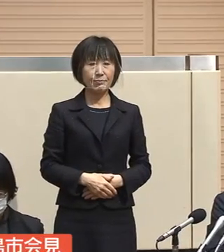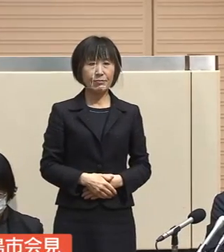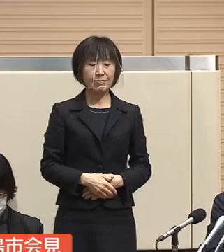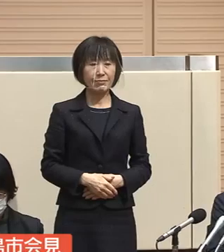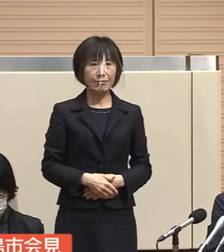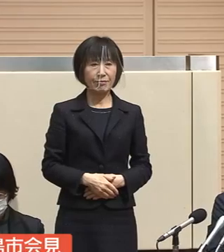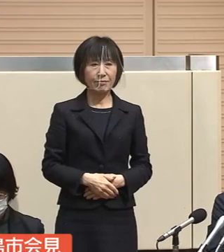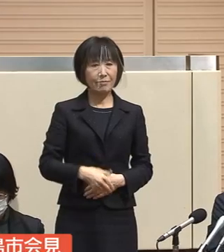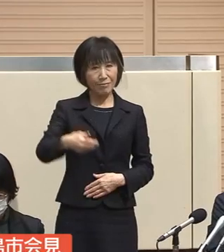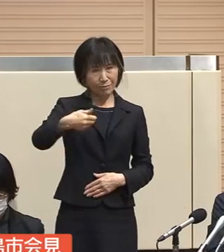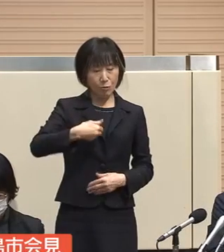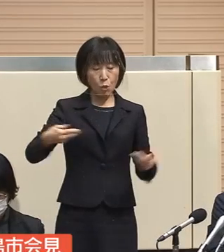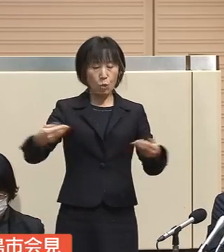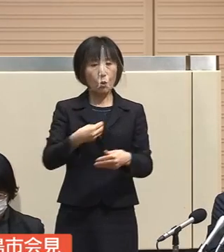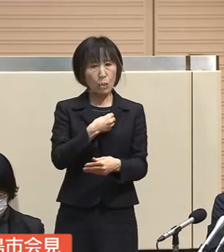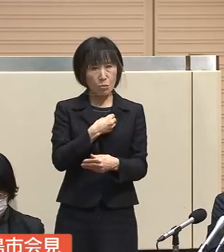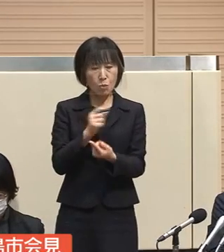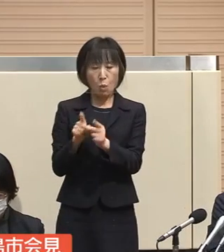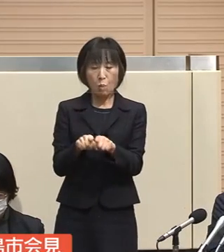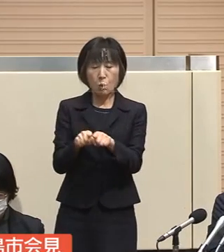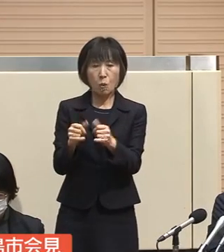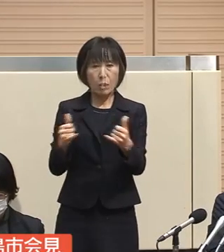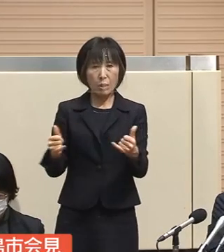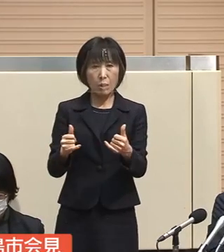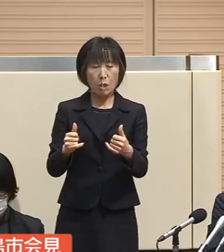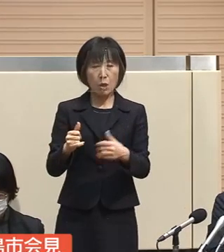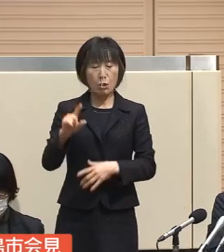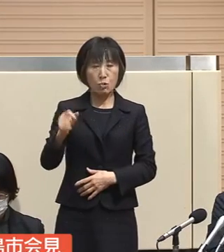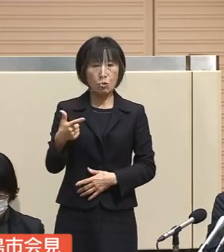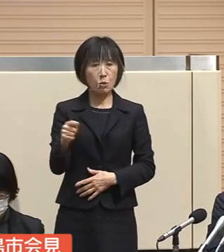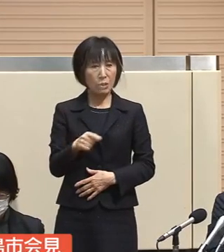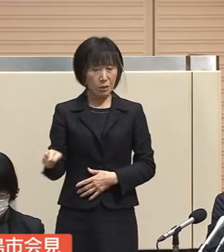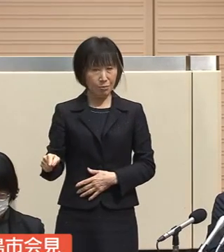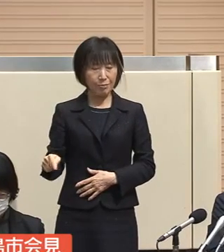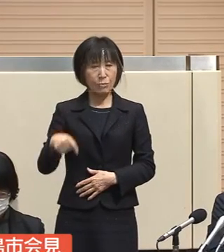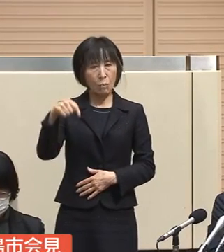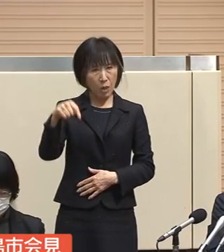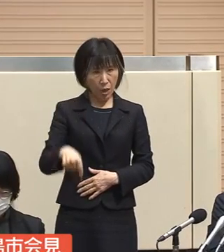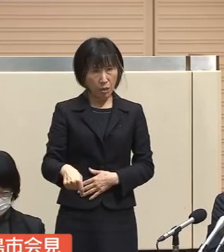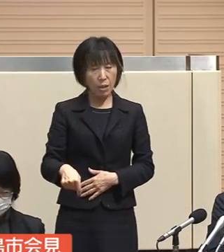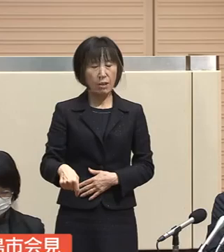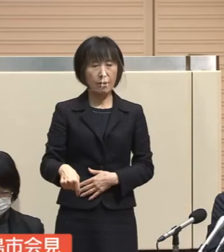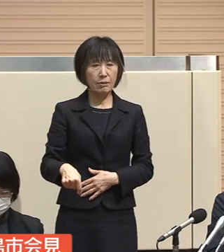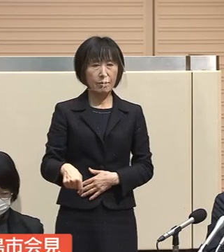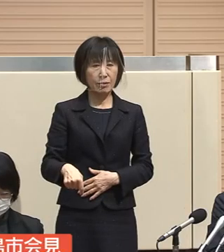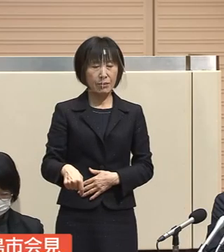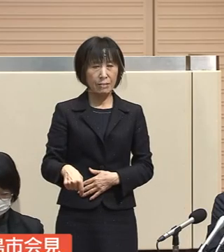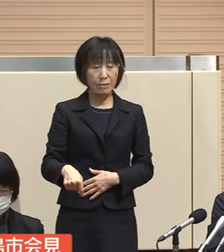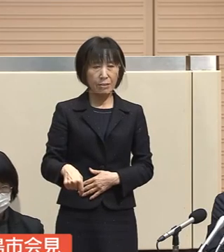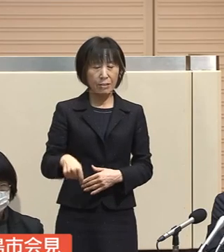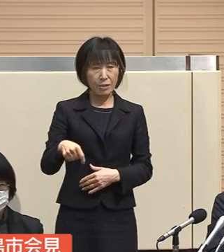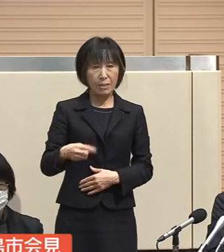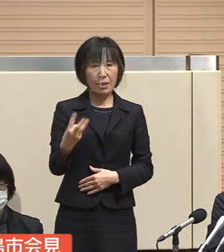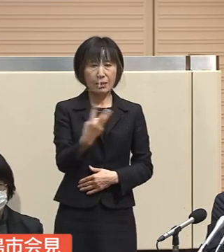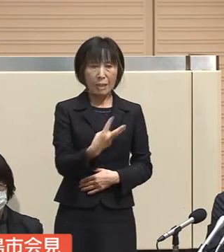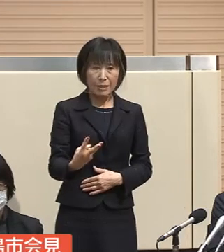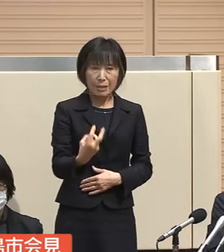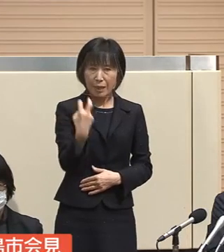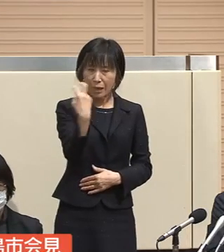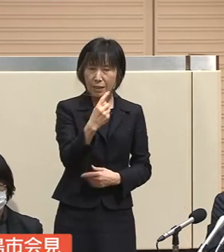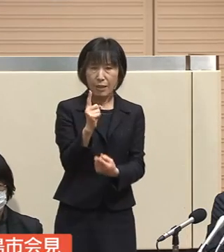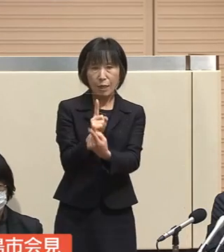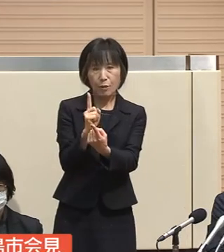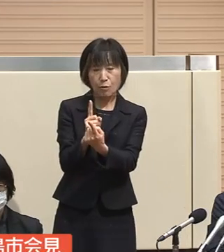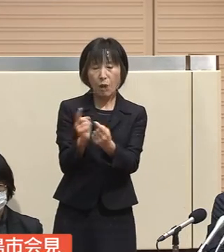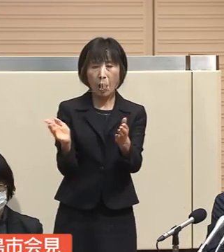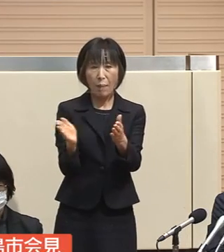も濃厚接触者が16人で、さらに濃厚接触者で3人の方が検査対象として、計19